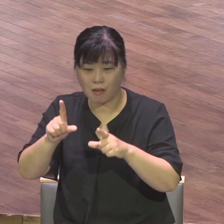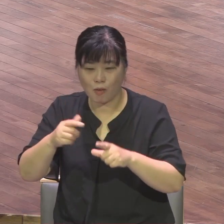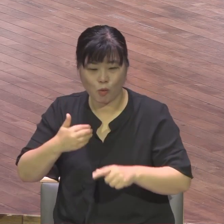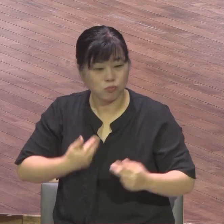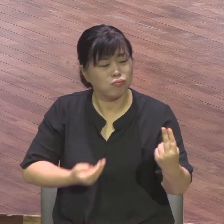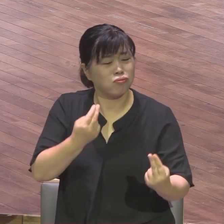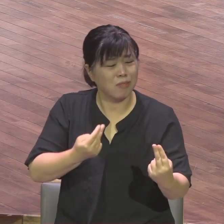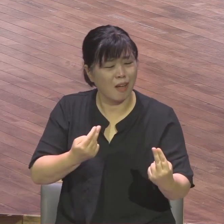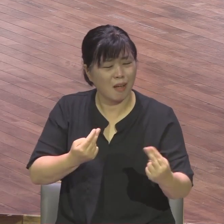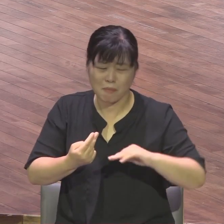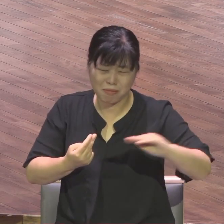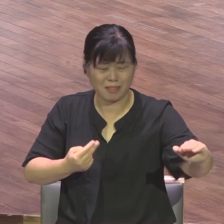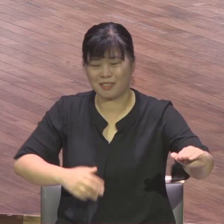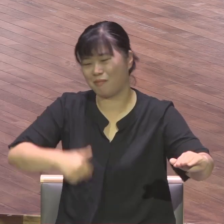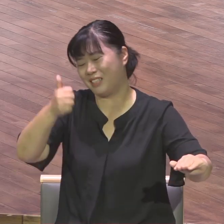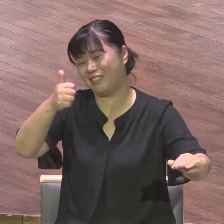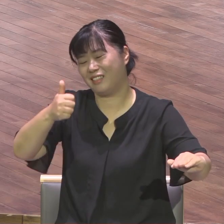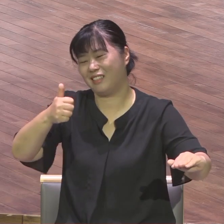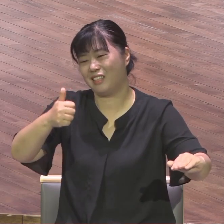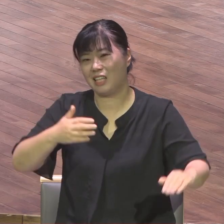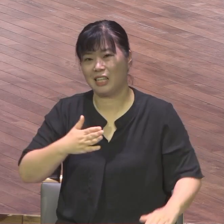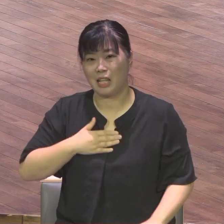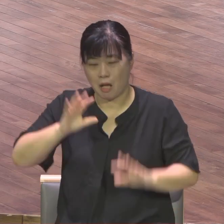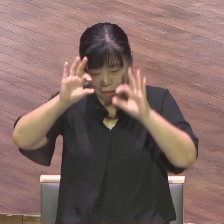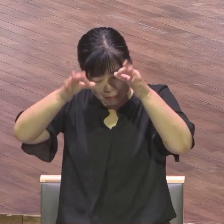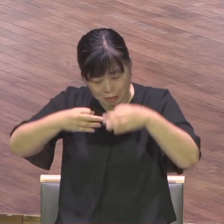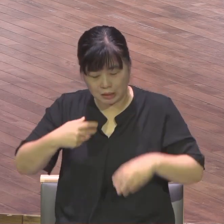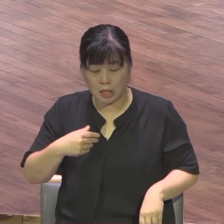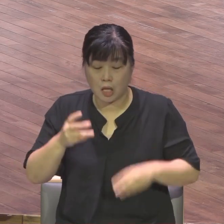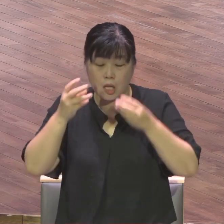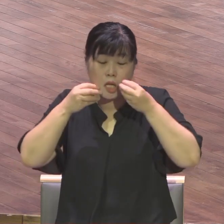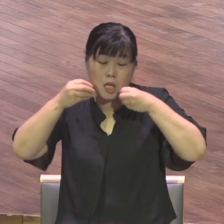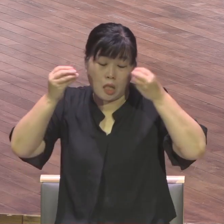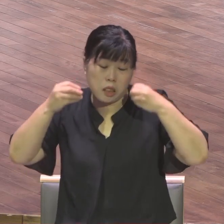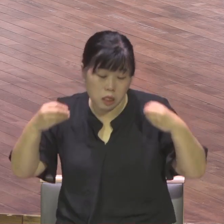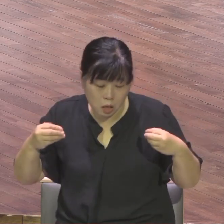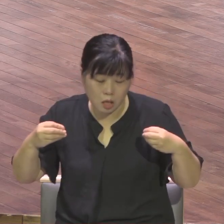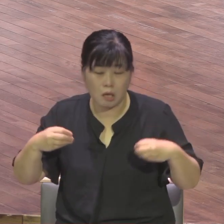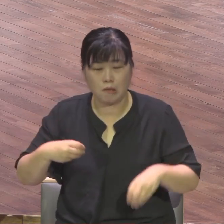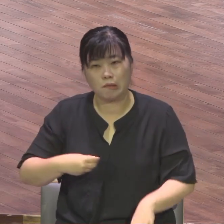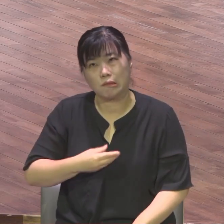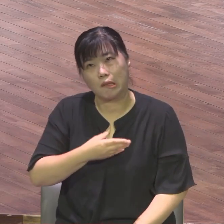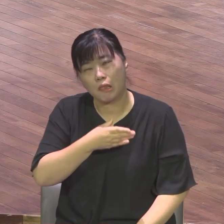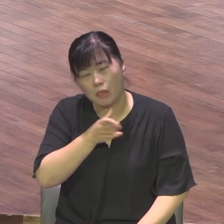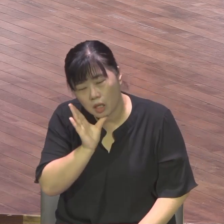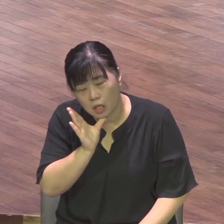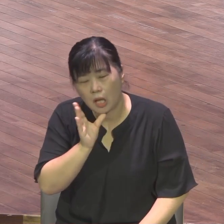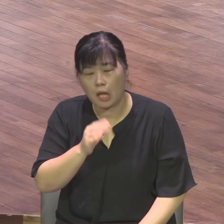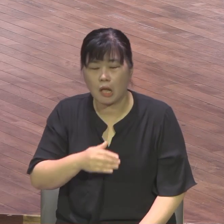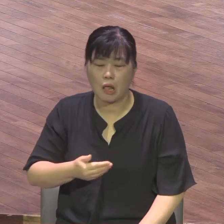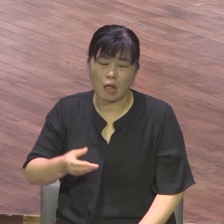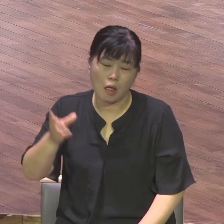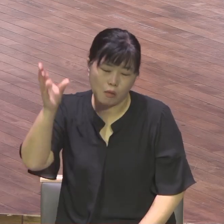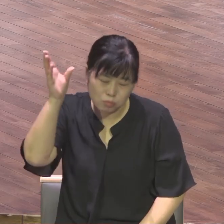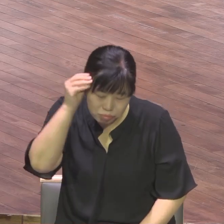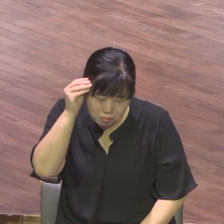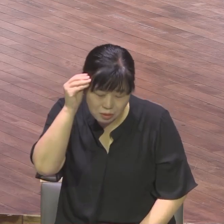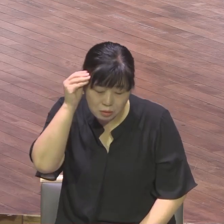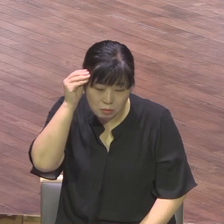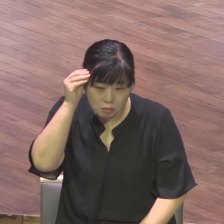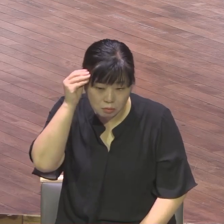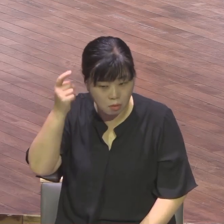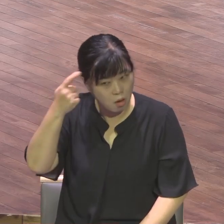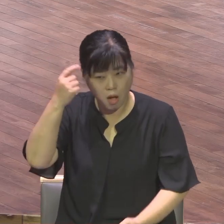얼굴은 늙어가지고 처지고 행패놓고 막 그냥 말로 전에보다 훨씬 못하고 그렇습니까? 그 사람은 후퇴하나 속